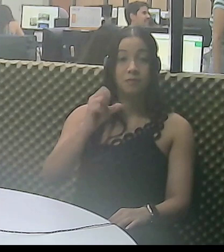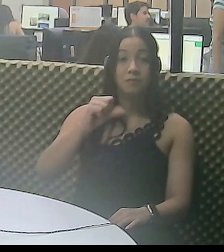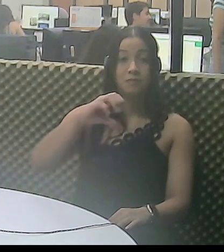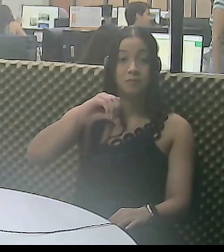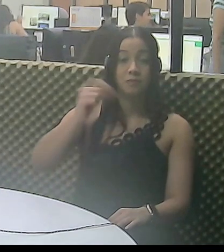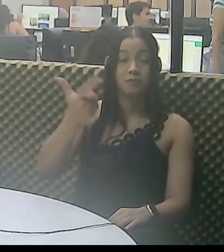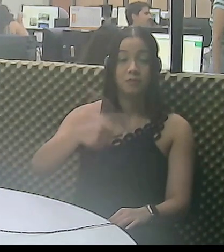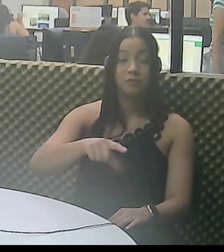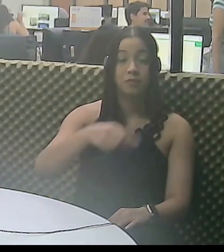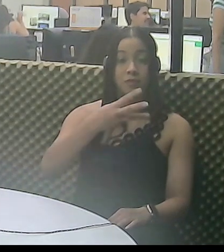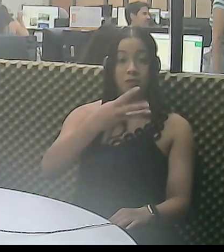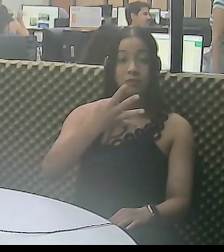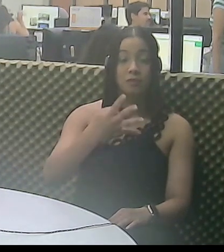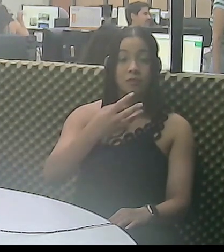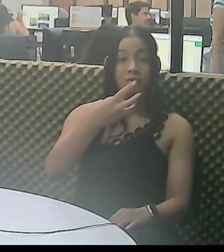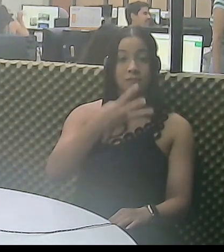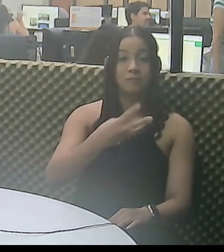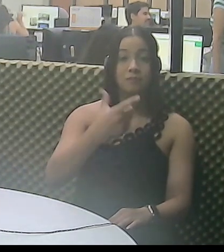34-3226-6389, repetindo,